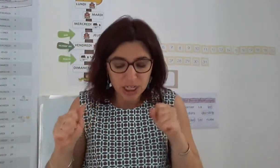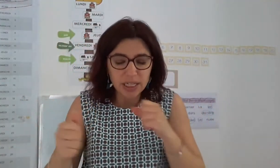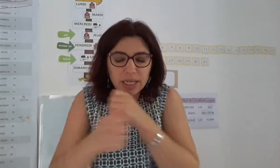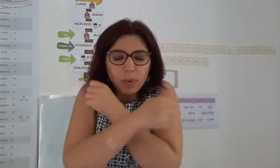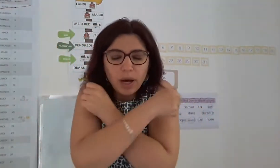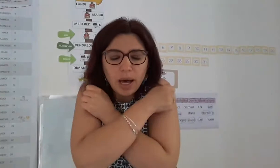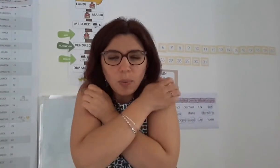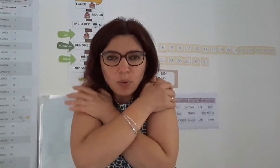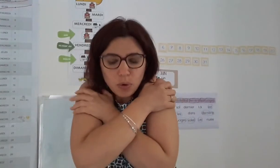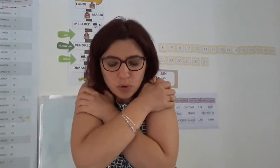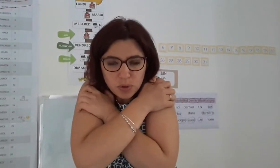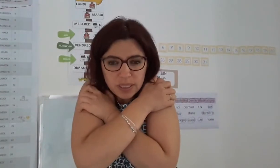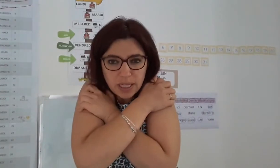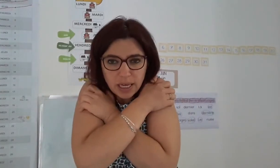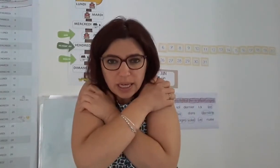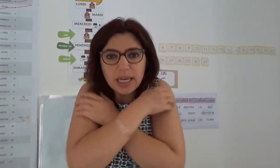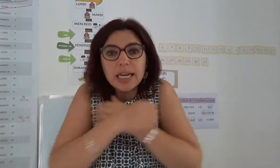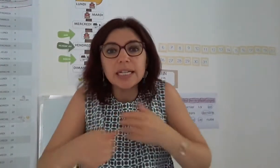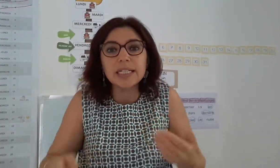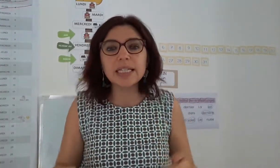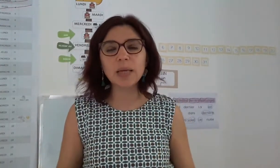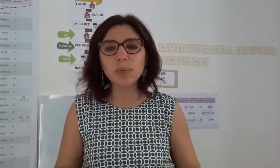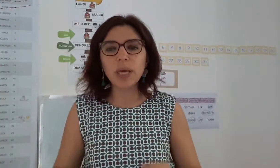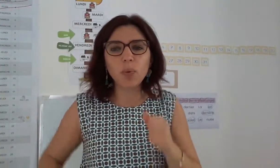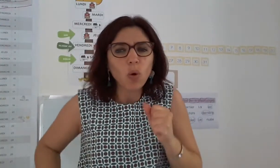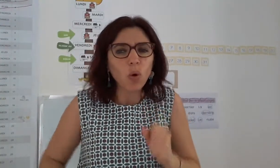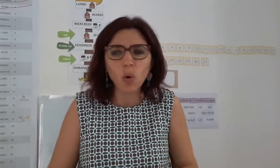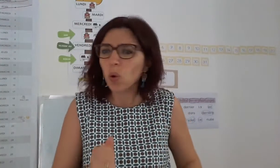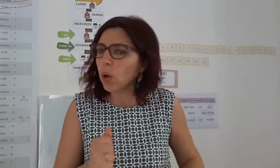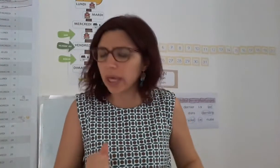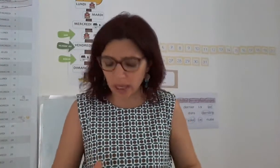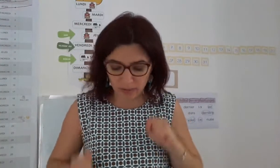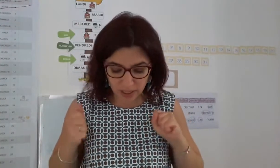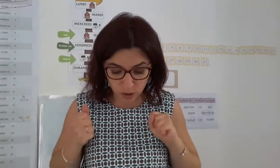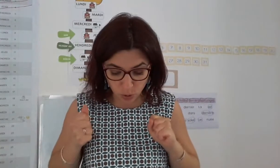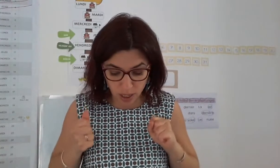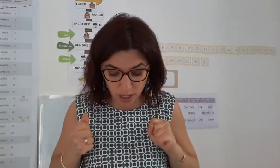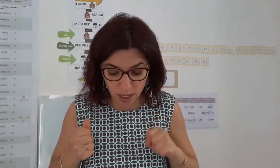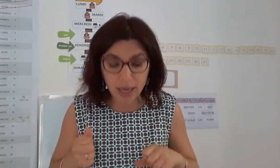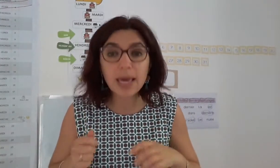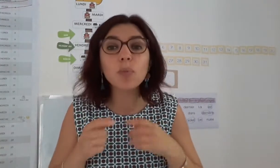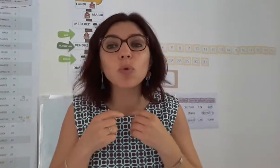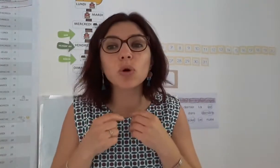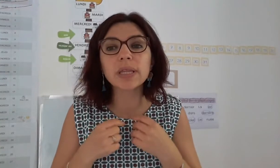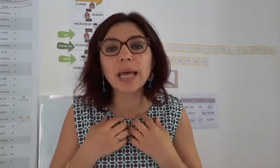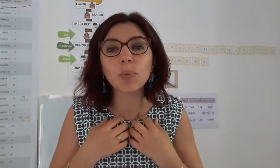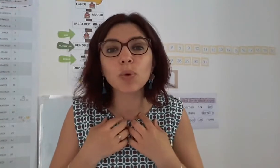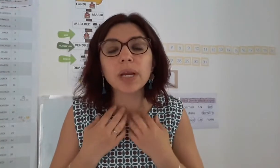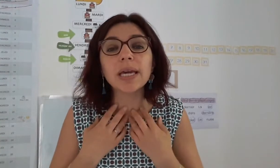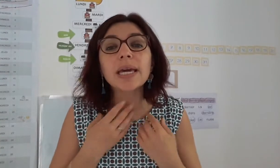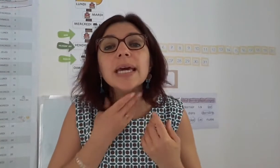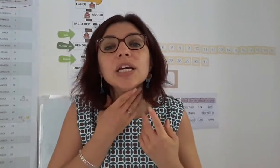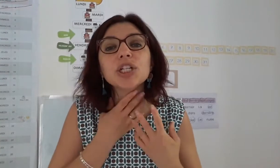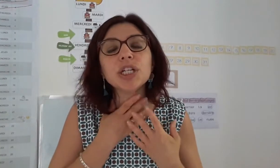des bras pour te serrer. J'ai des pieds pour courir vers toi. Et pour t'appeler, j'ai